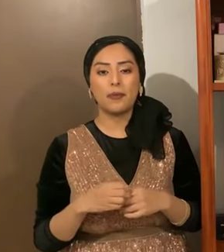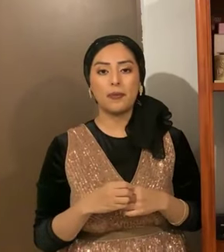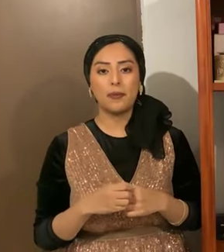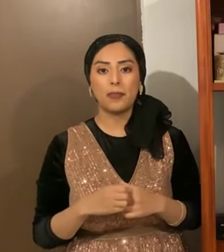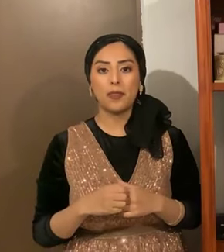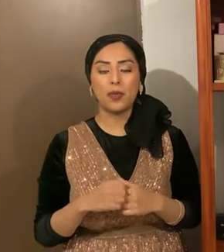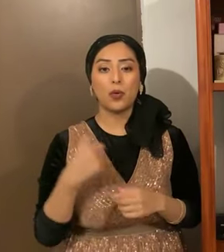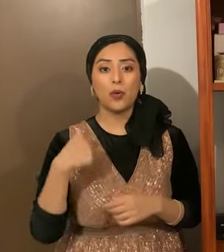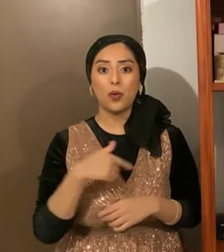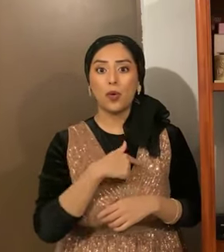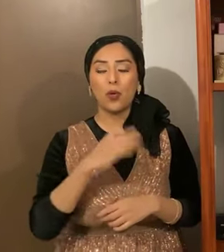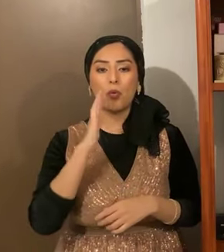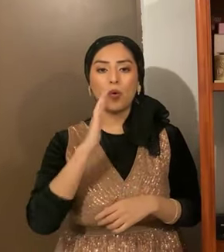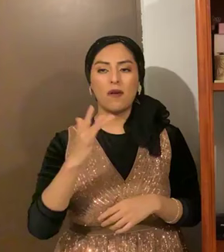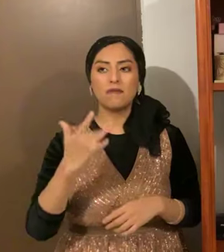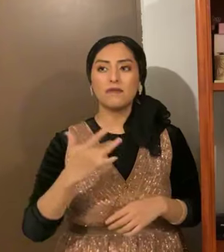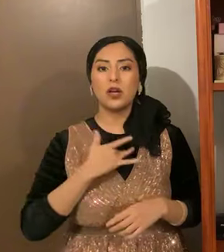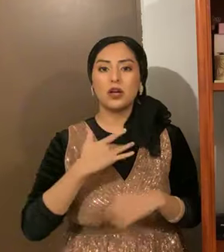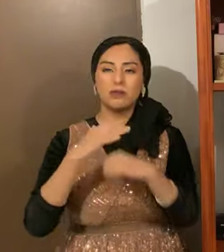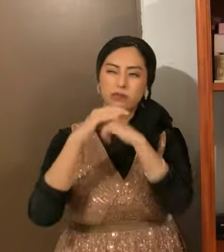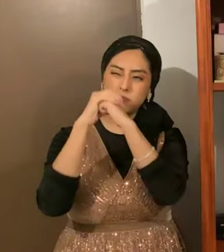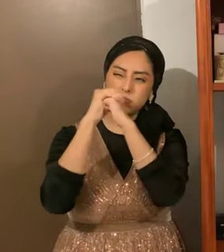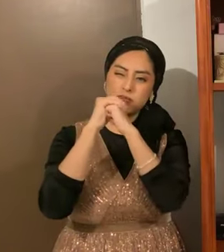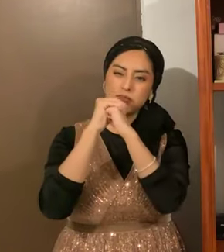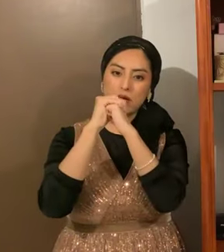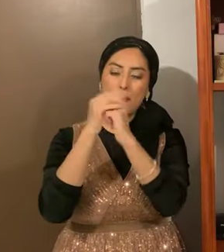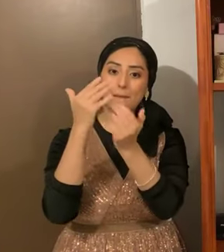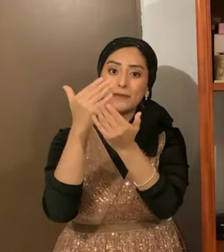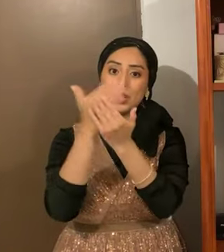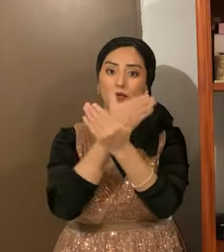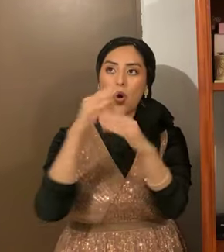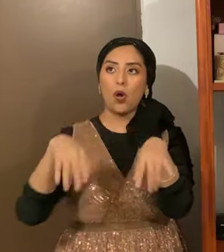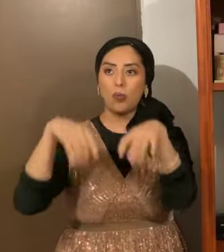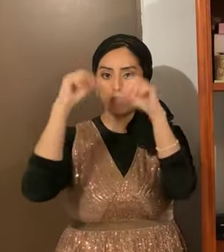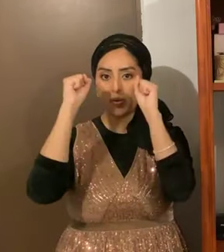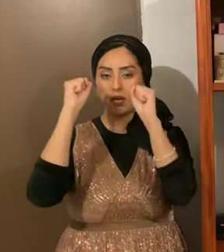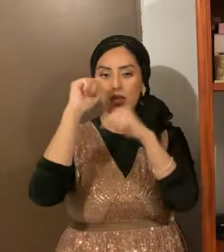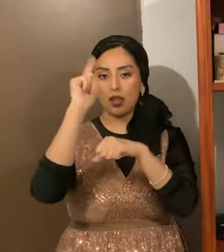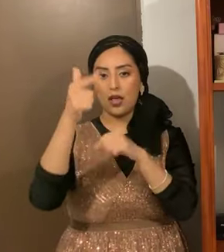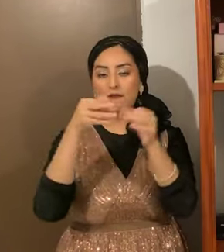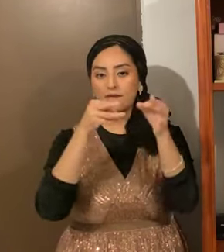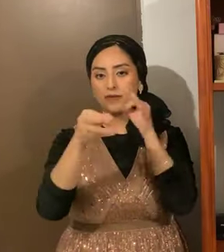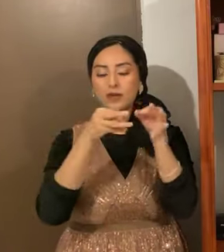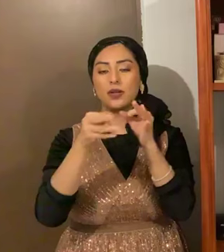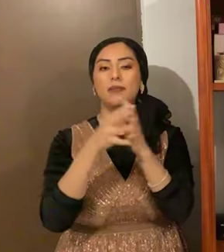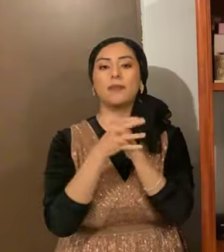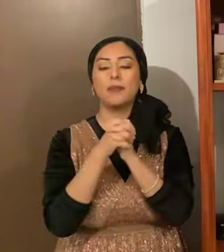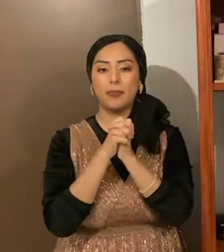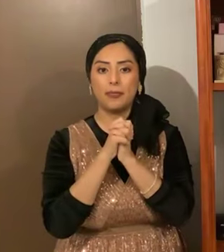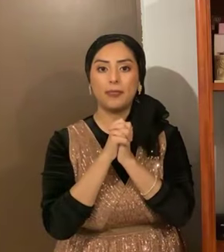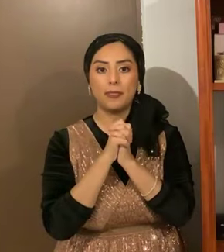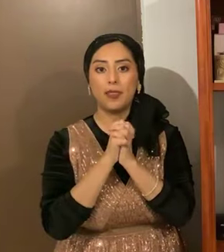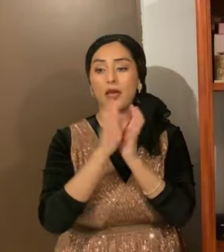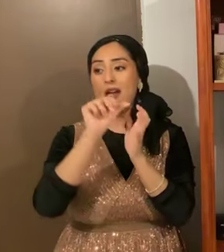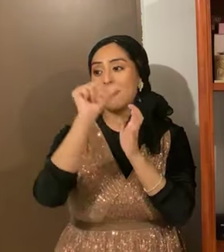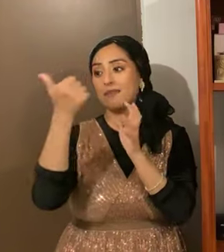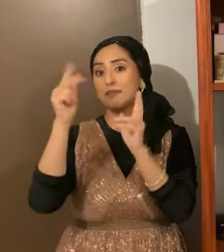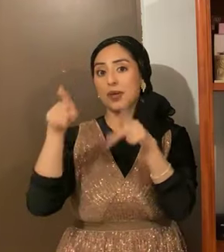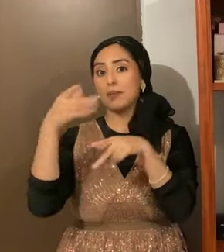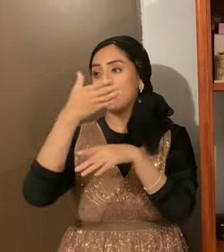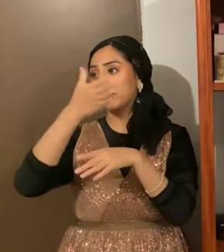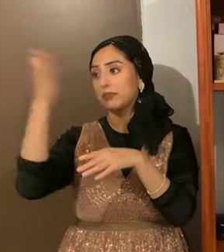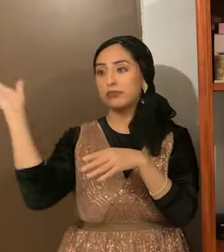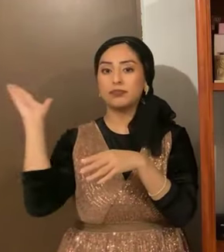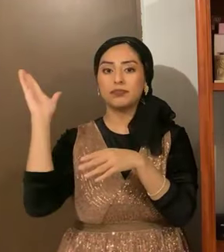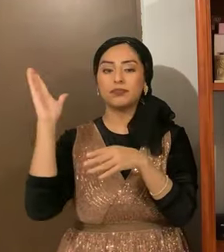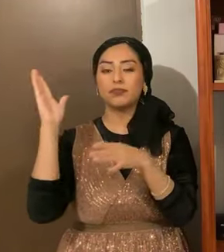pactos vamos a oír un clamor antes del Natsal. Eso lo vamos a demostrar con la Biblia. La demás gente que guarda otro